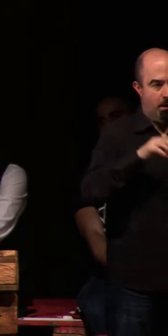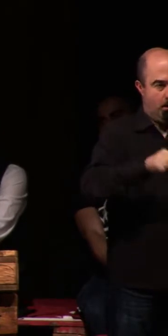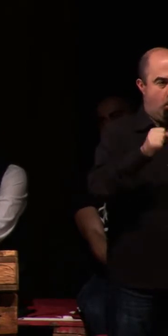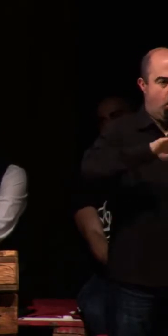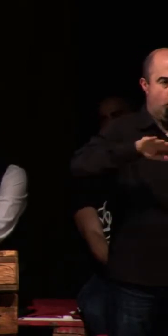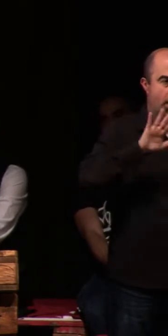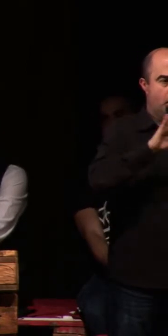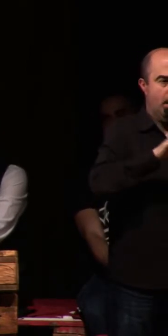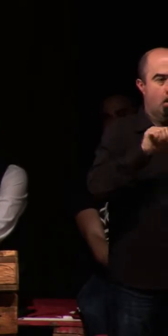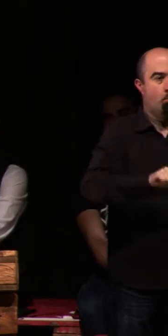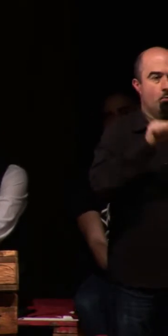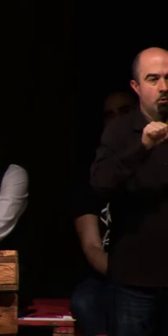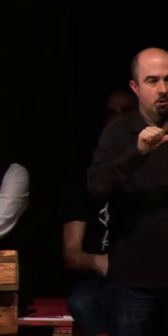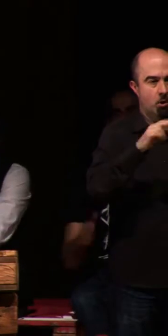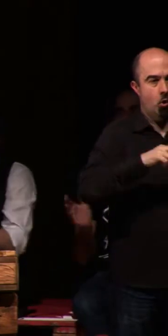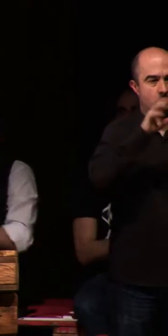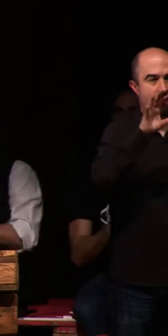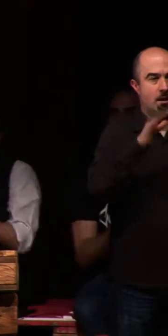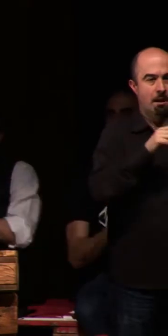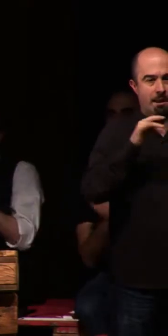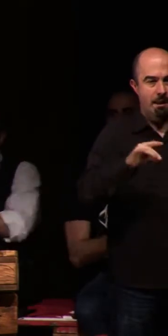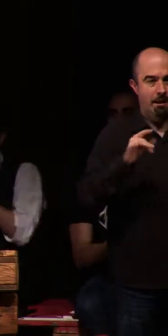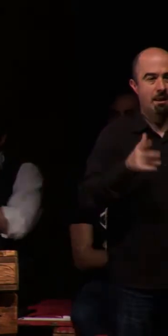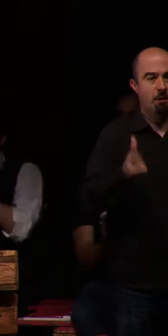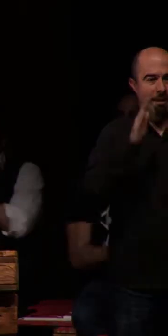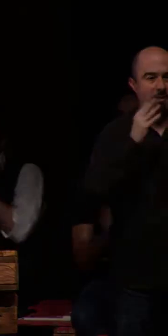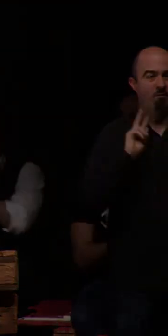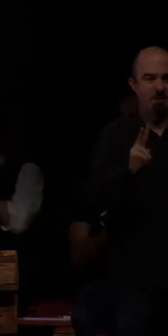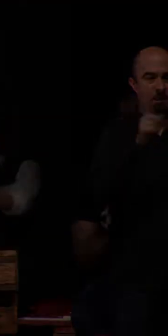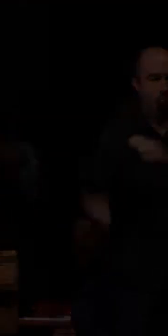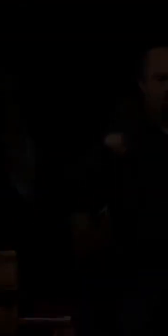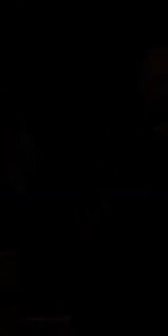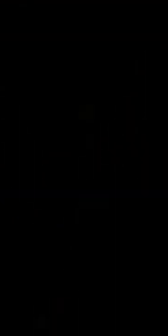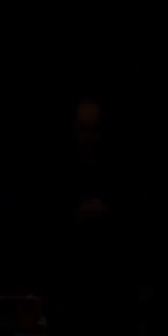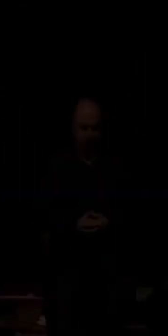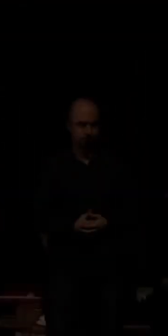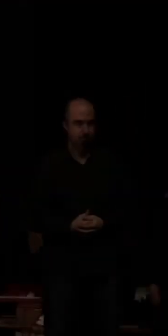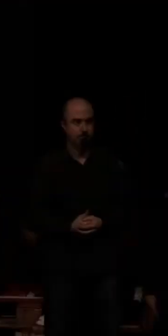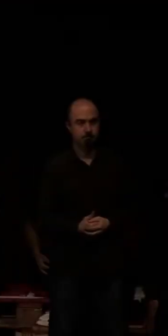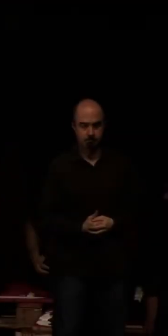pel procés constituent. Visca la terra i, sobretot, visca vosaltres, que sou el 100% diplomat.